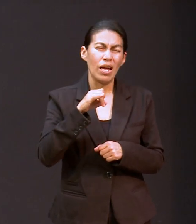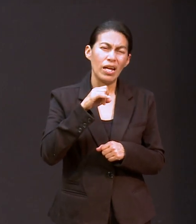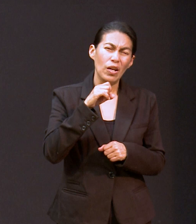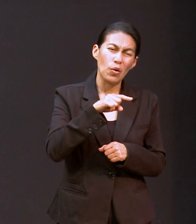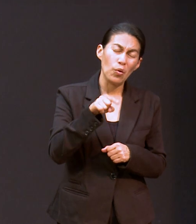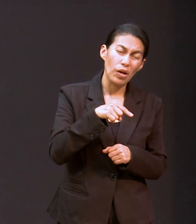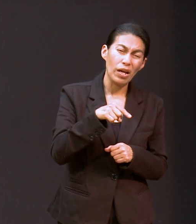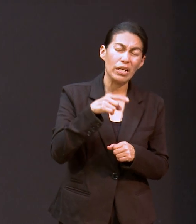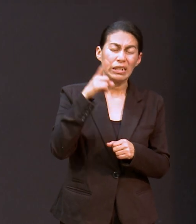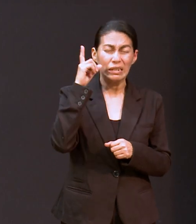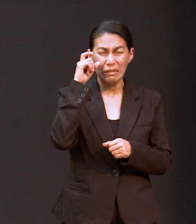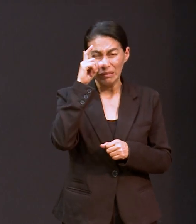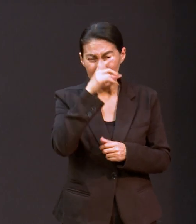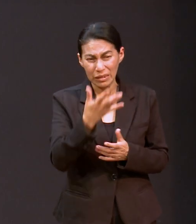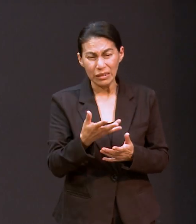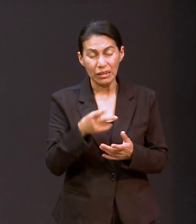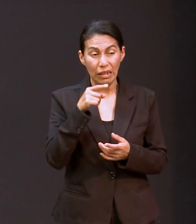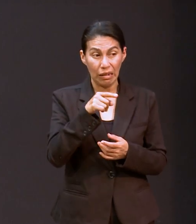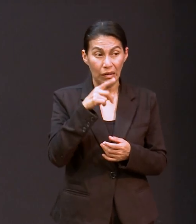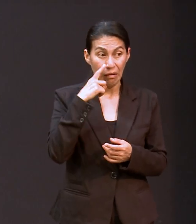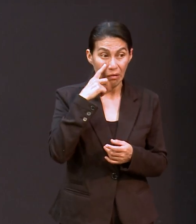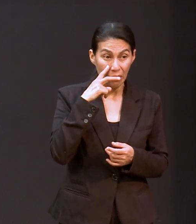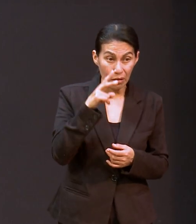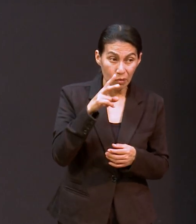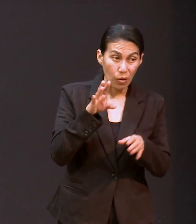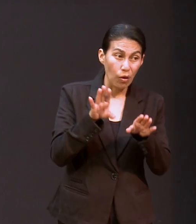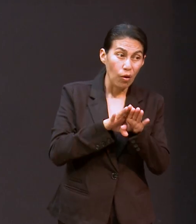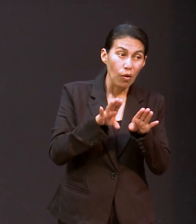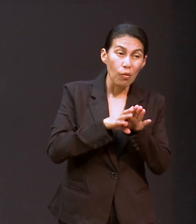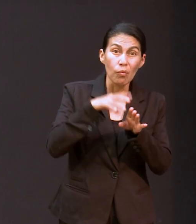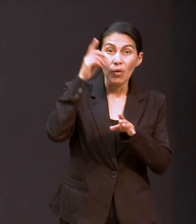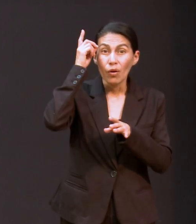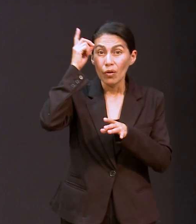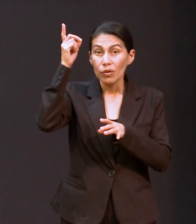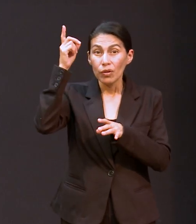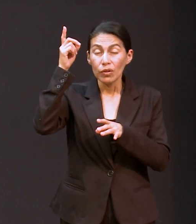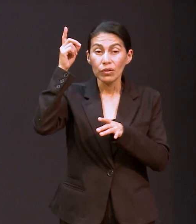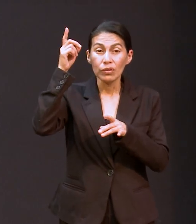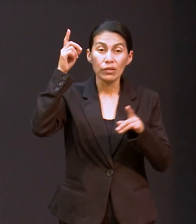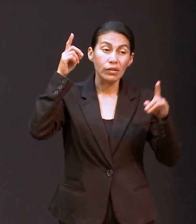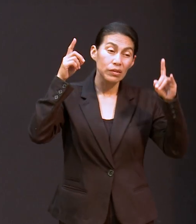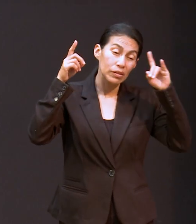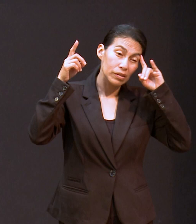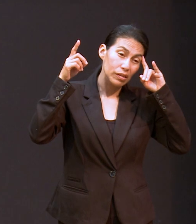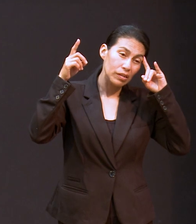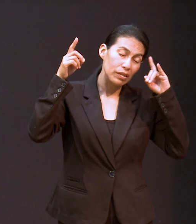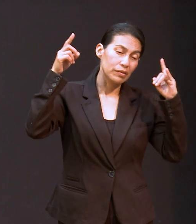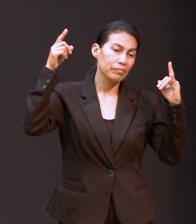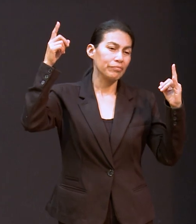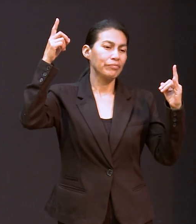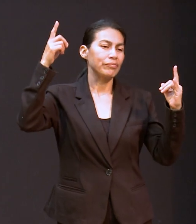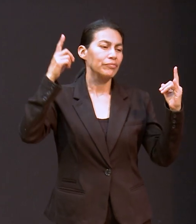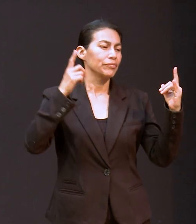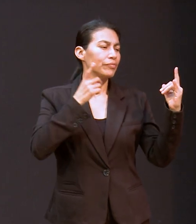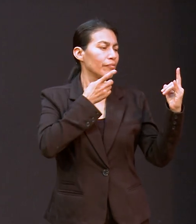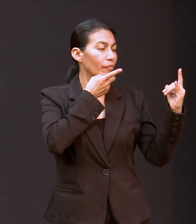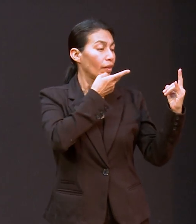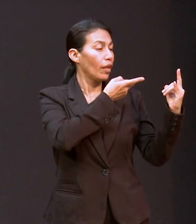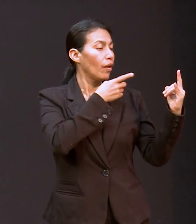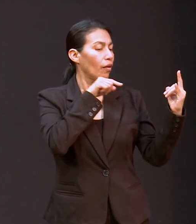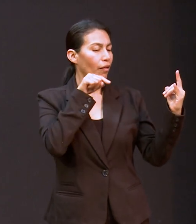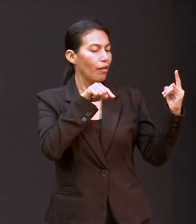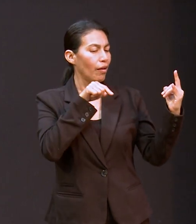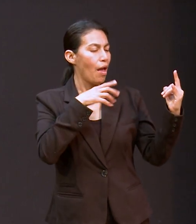pero ahí podemos ver en ese libro de que Dios lo miró a él Dios le dijo a Satanás Mira a mi hijo